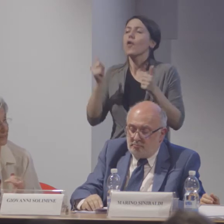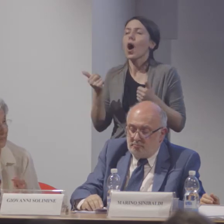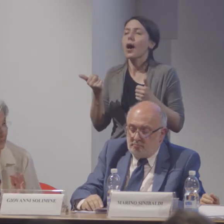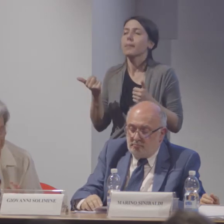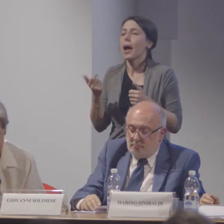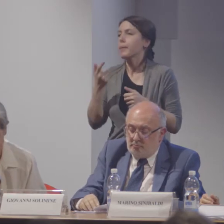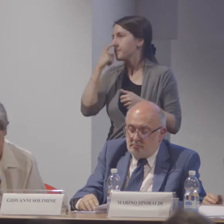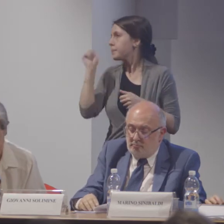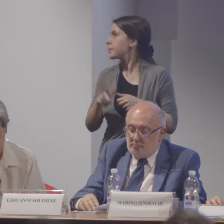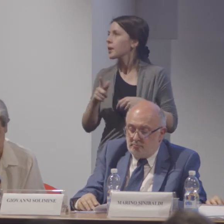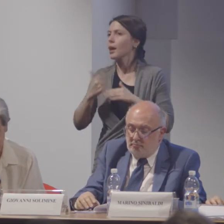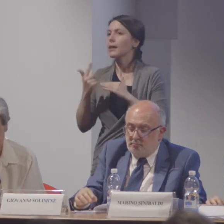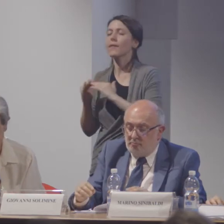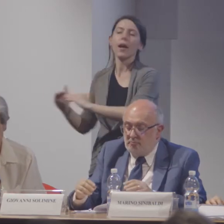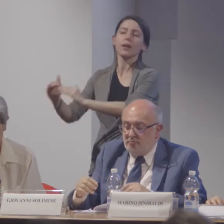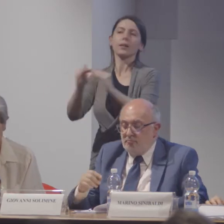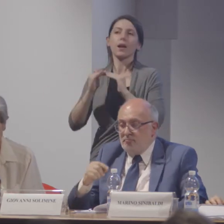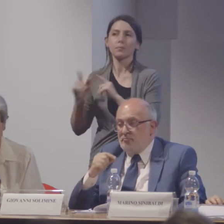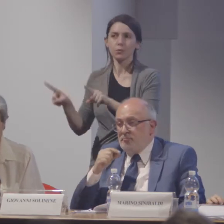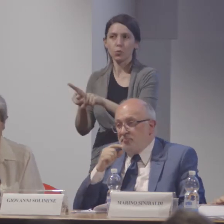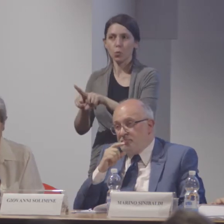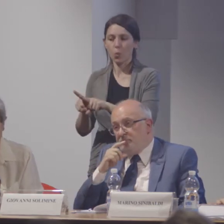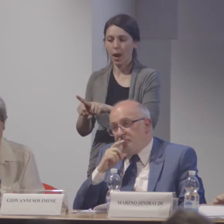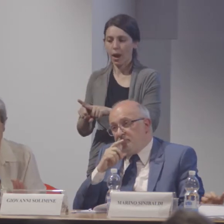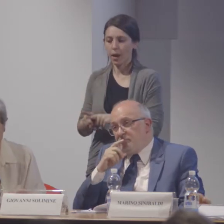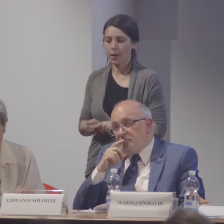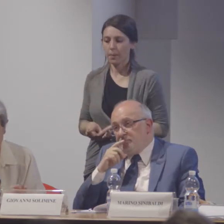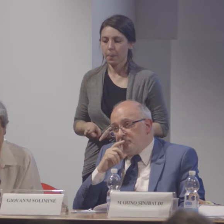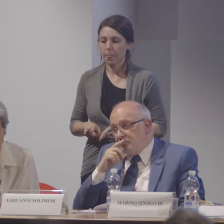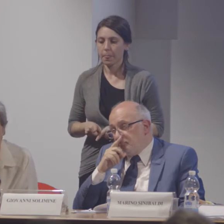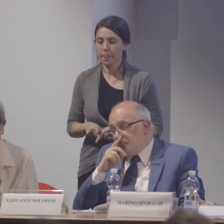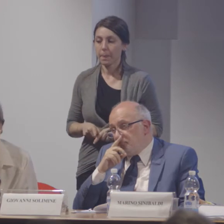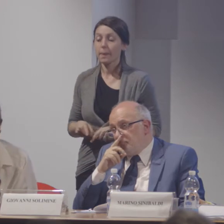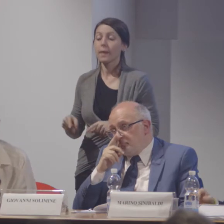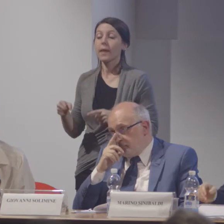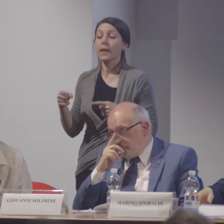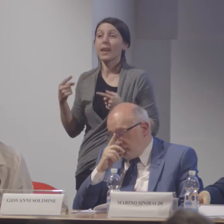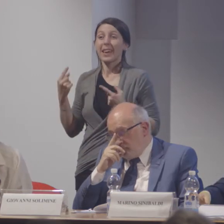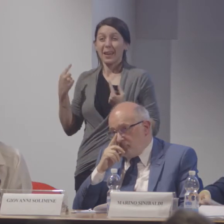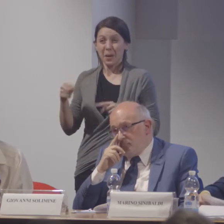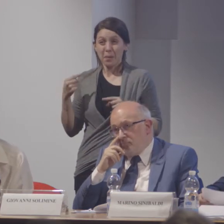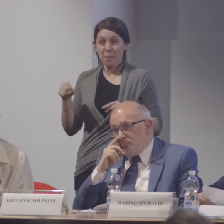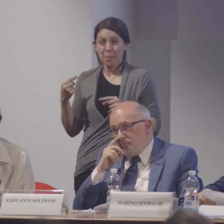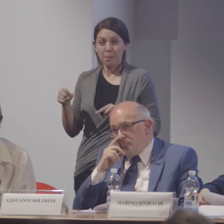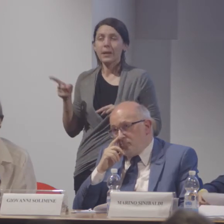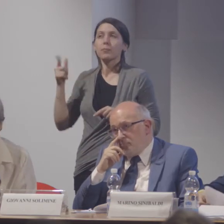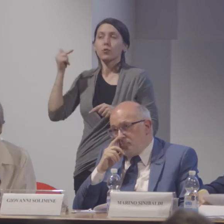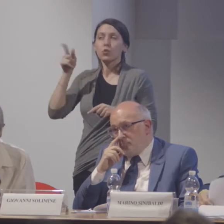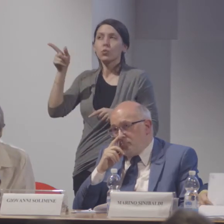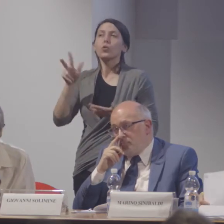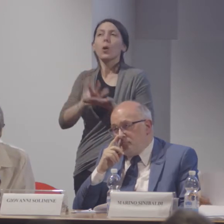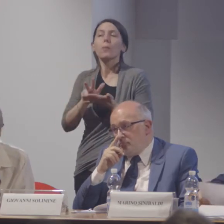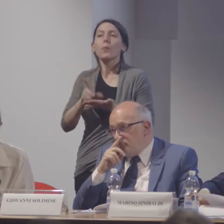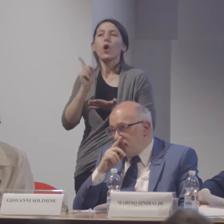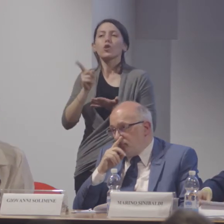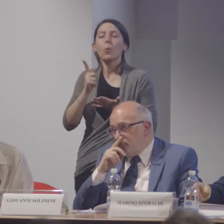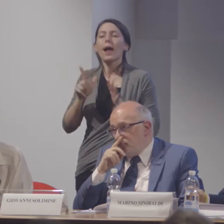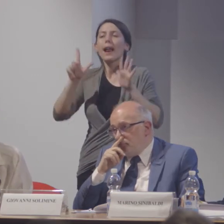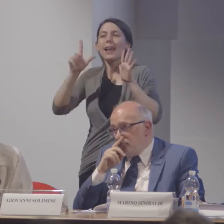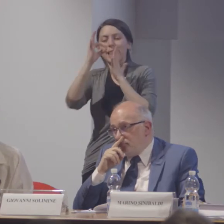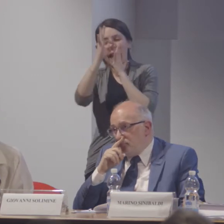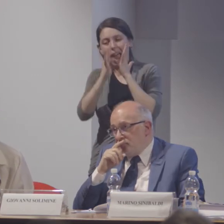omogeneizzazione cieca e sorda. Aveva a questo proposito anche proposto 7 punti